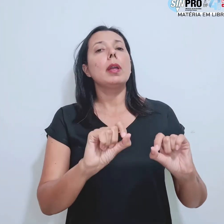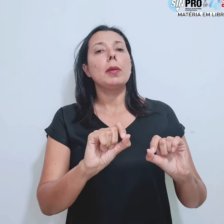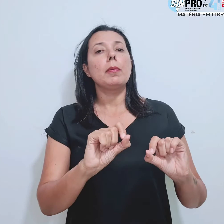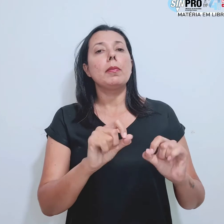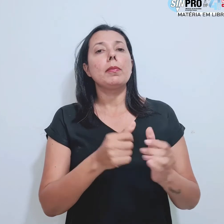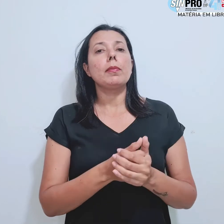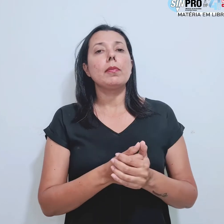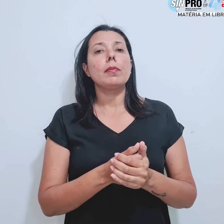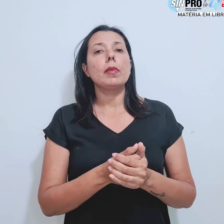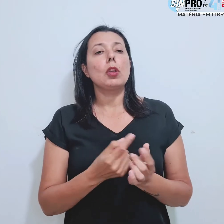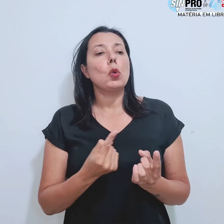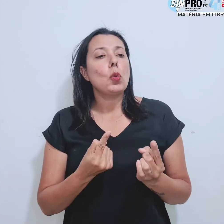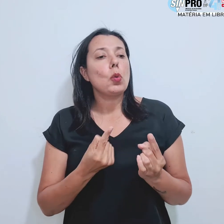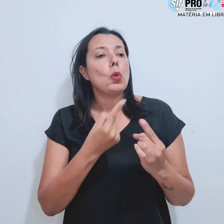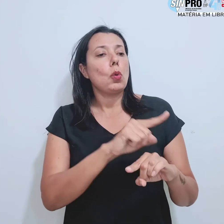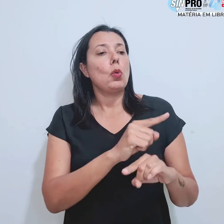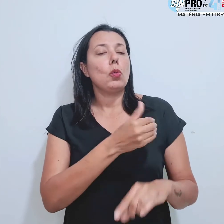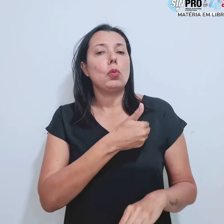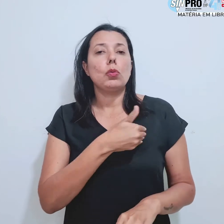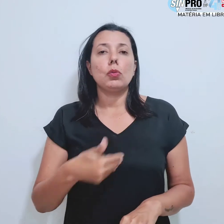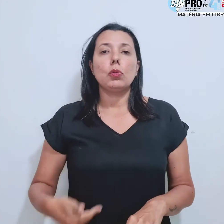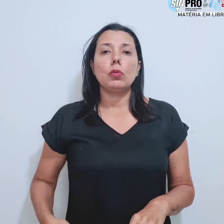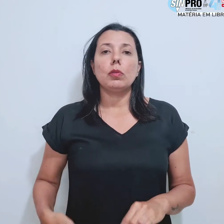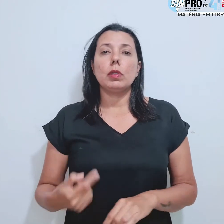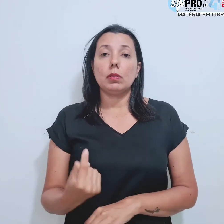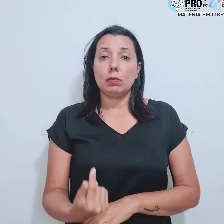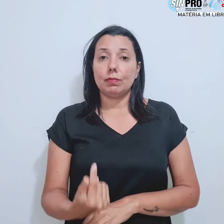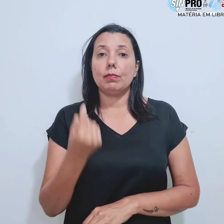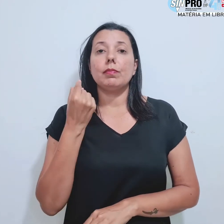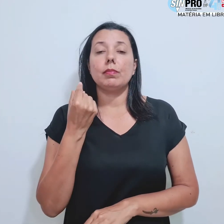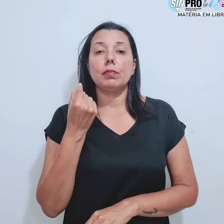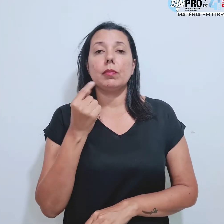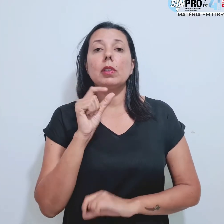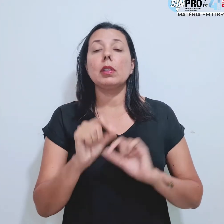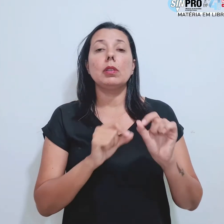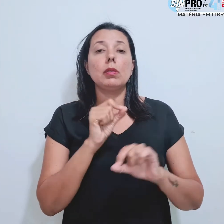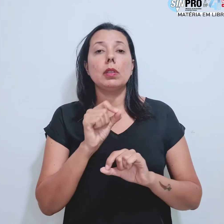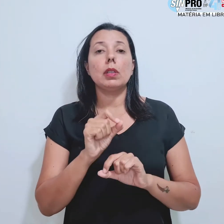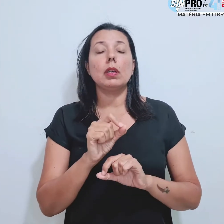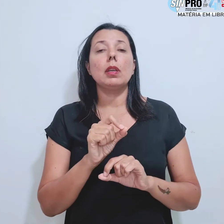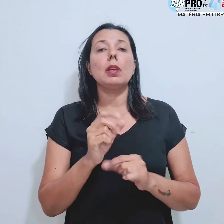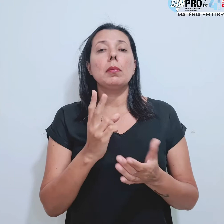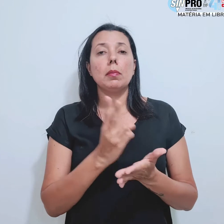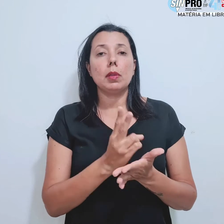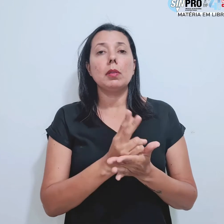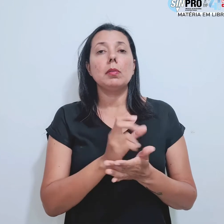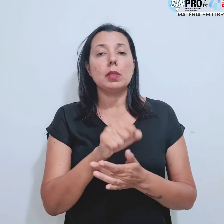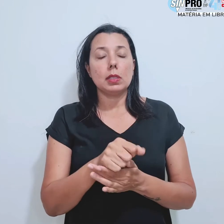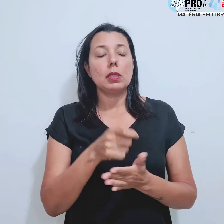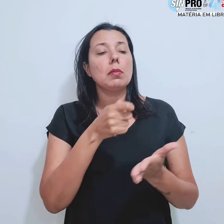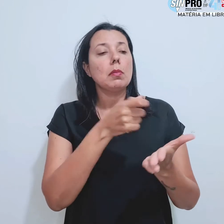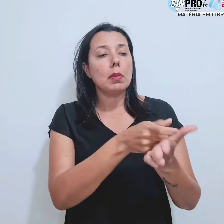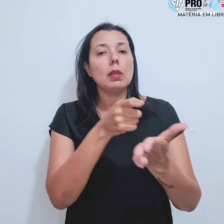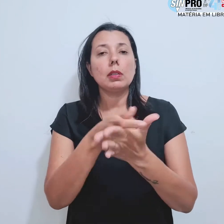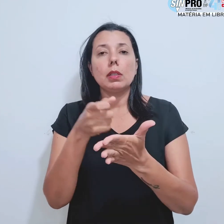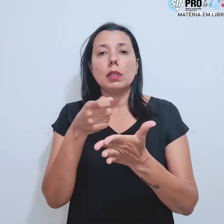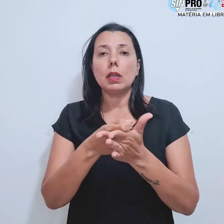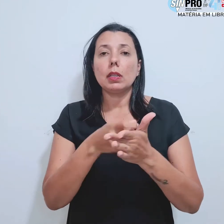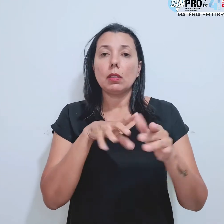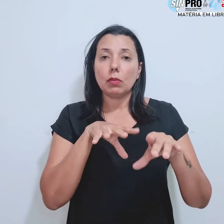é oposto de governos anteriores que propositalmente investiam na formação